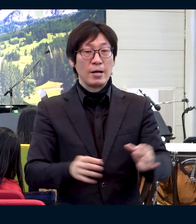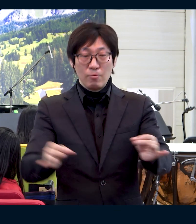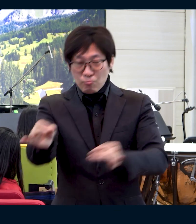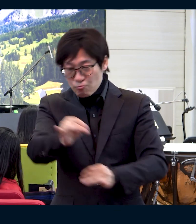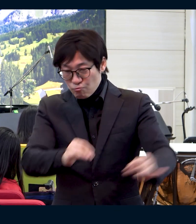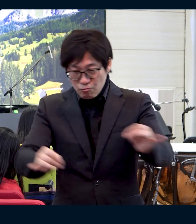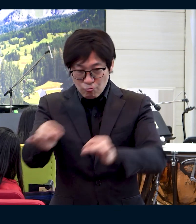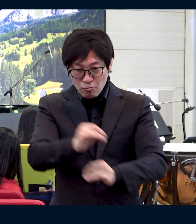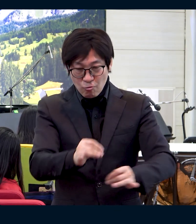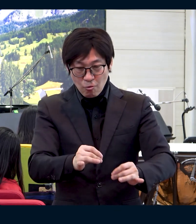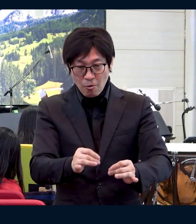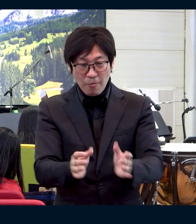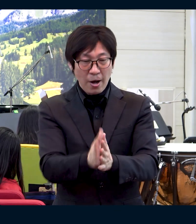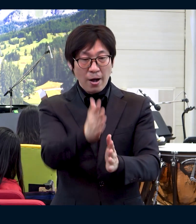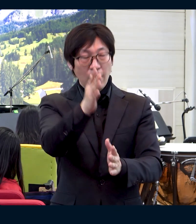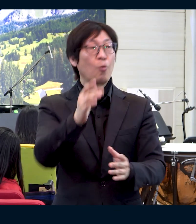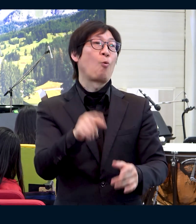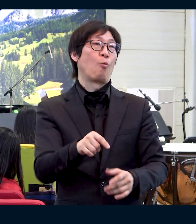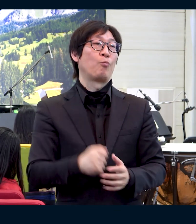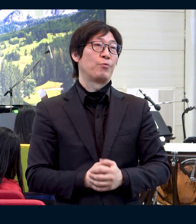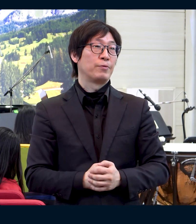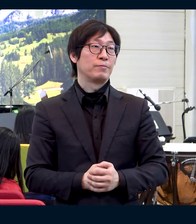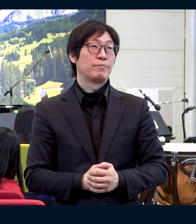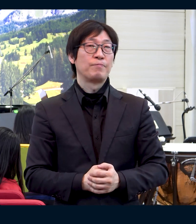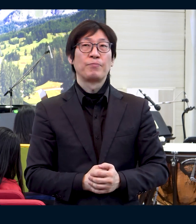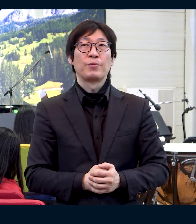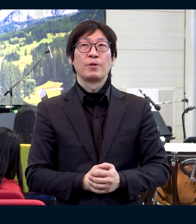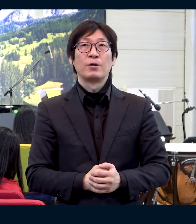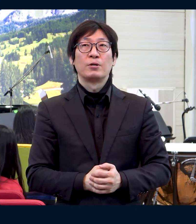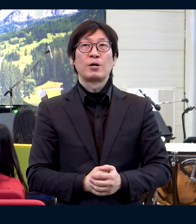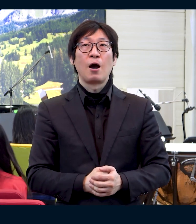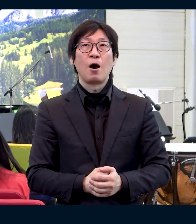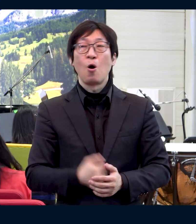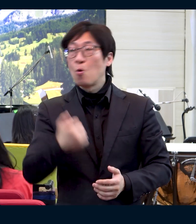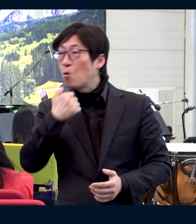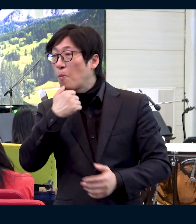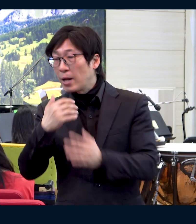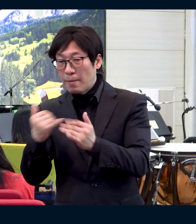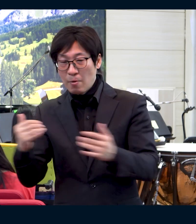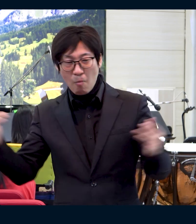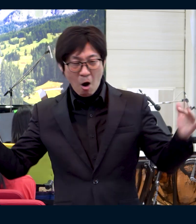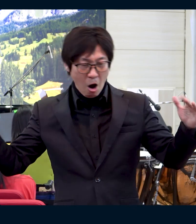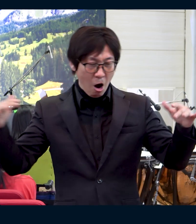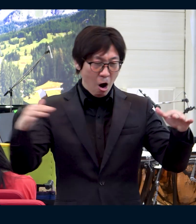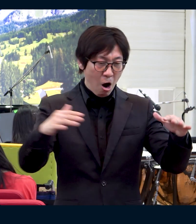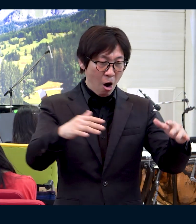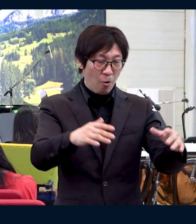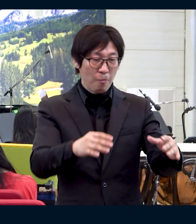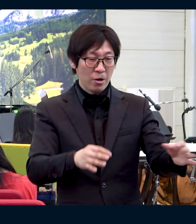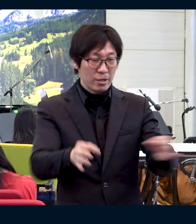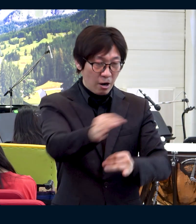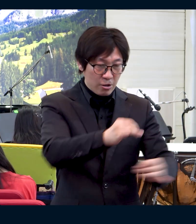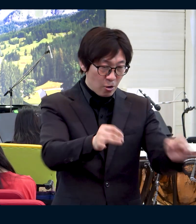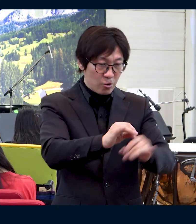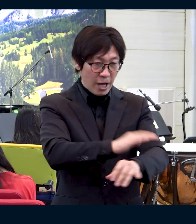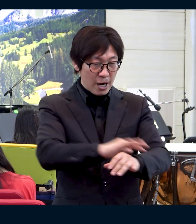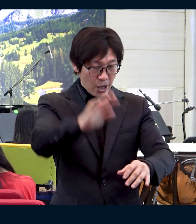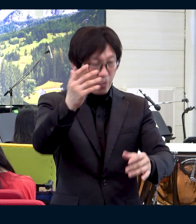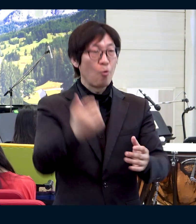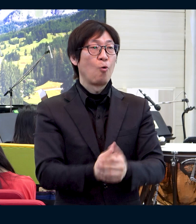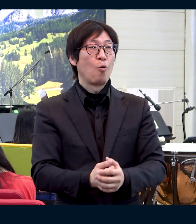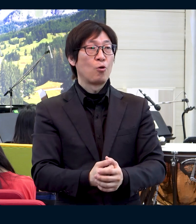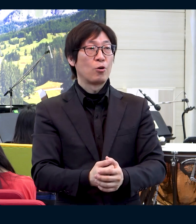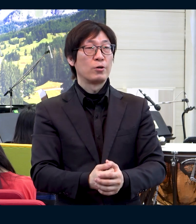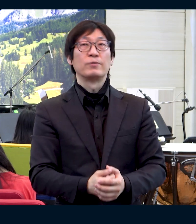매우 활발하게 이루어졌던 그런 중심지였습니다. 그래서 로마 전역에서 사람들이 몰려든 상업의 중심지였고요, 국제적인